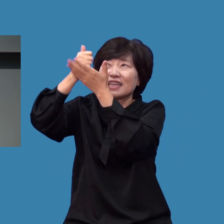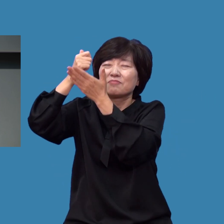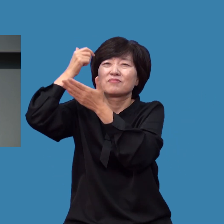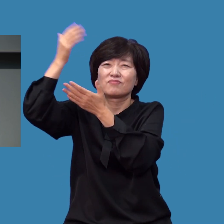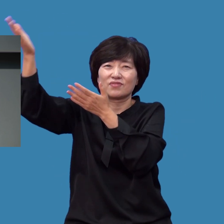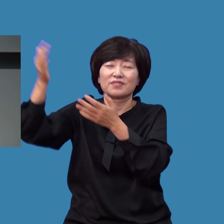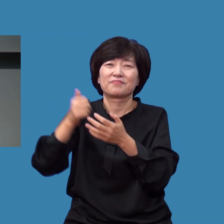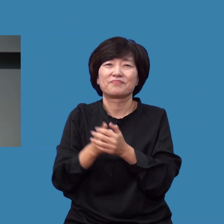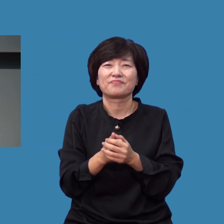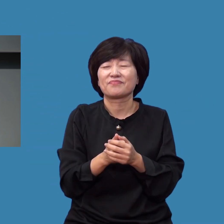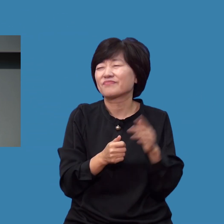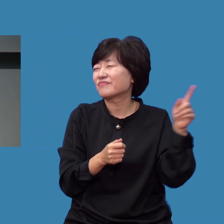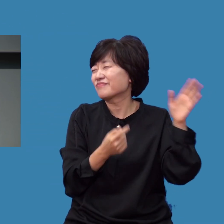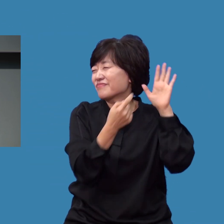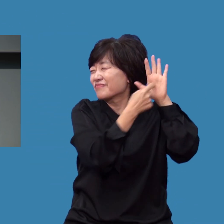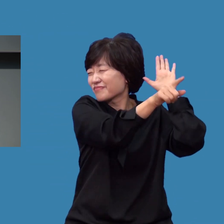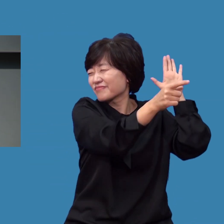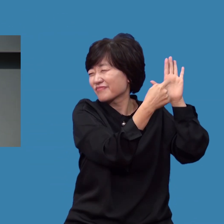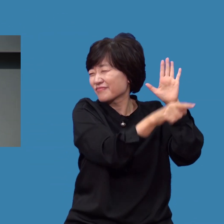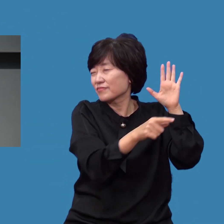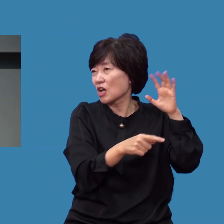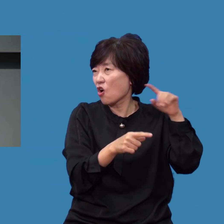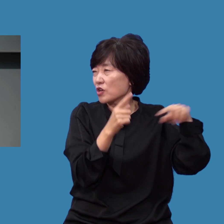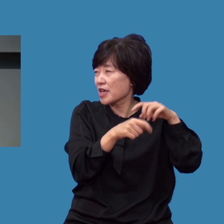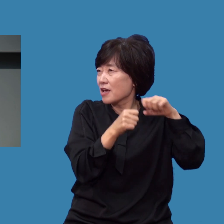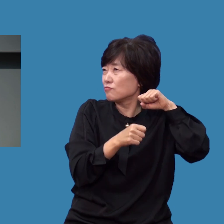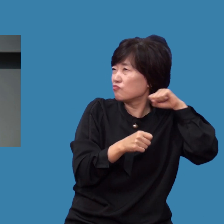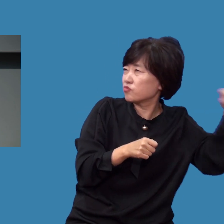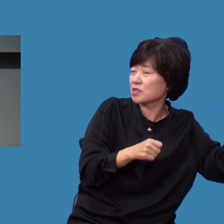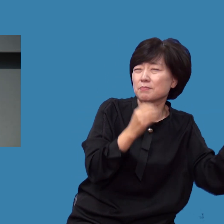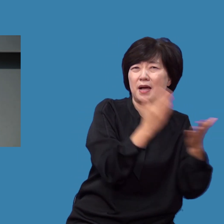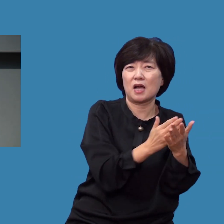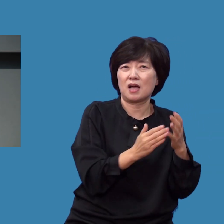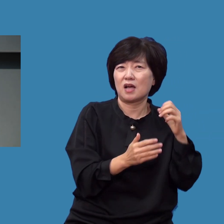그러면요 그냥 이렇게 제끼셔야 됩니다. 그런데 묶이면 안 돼요. 그냥.